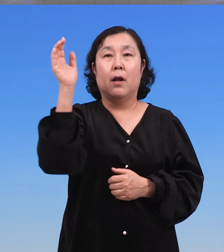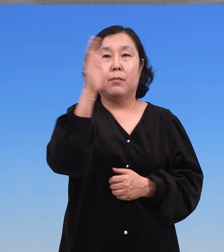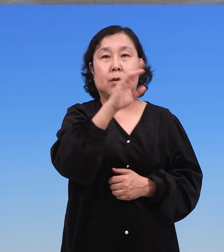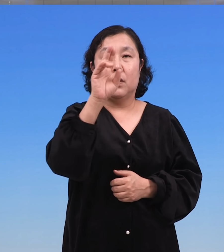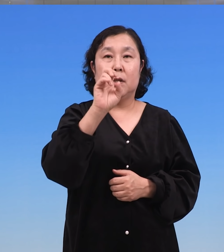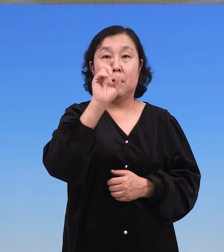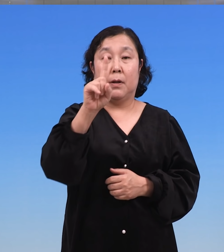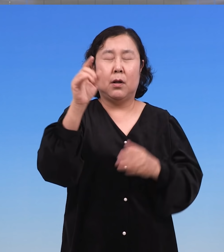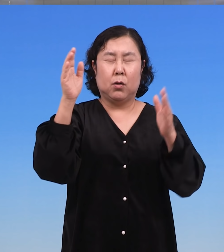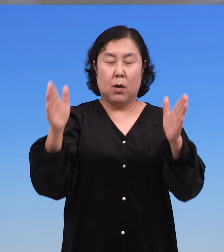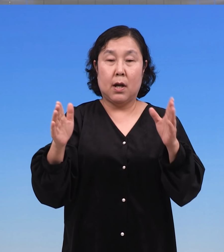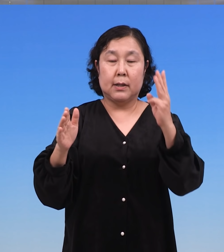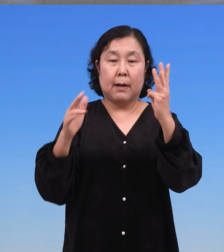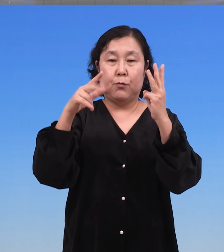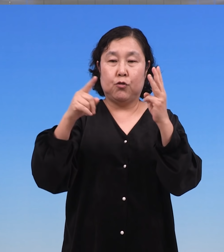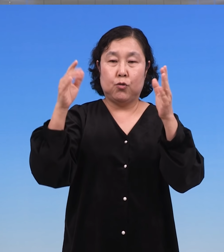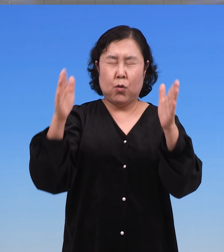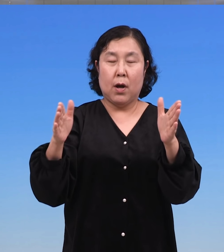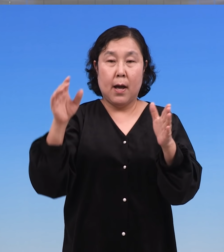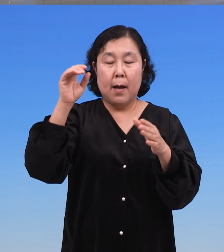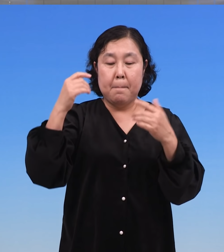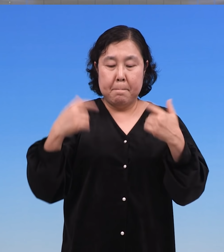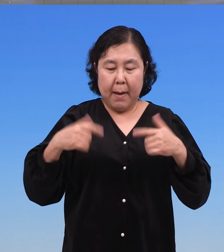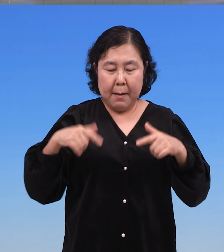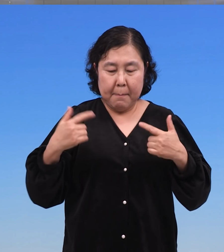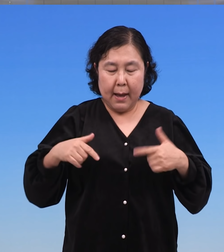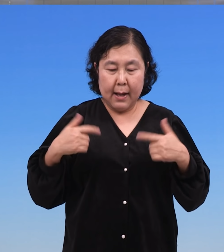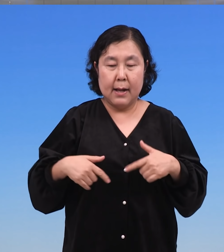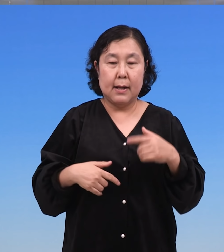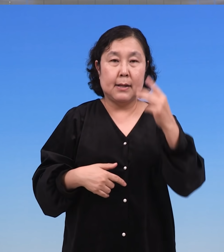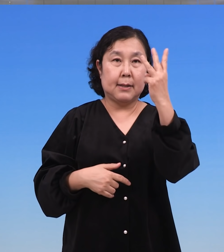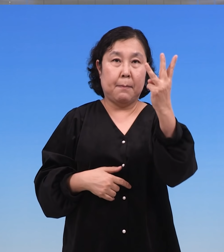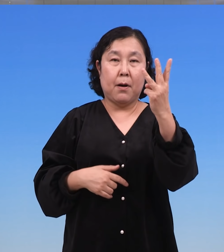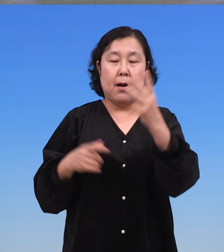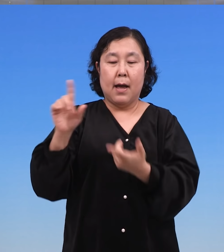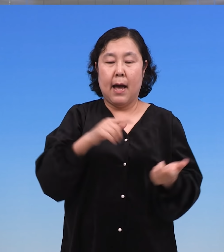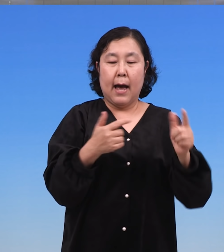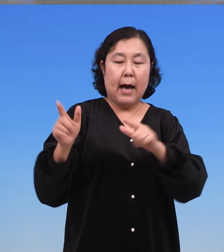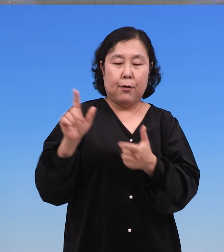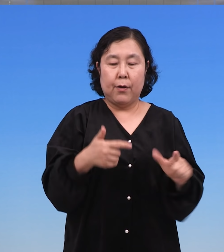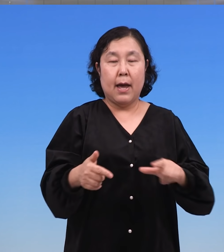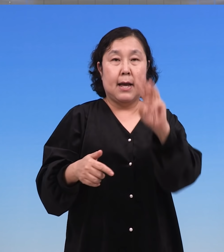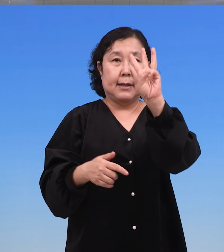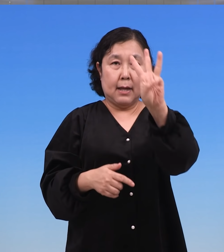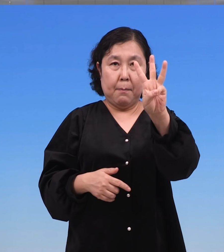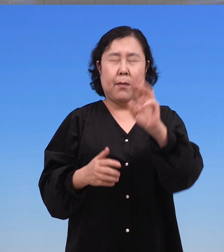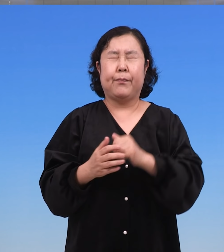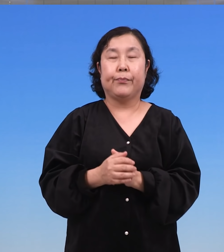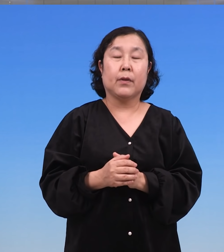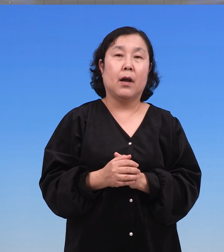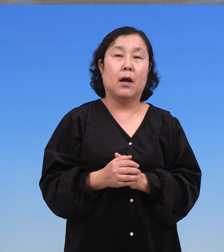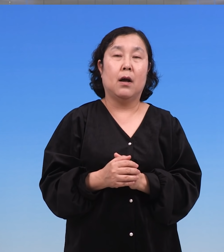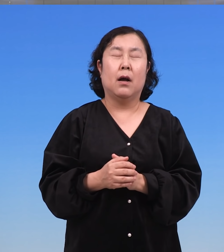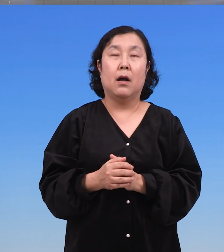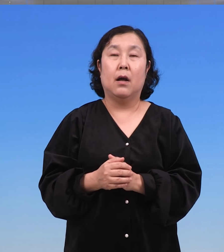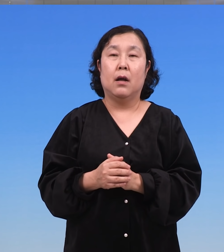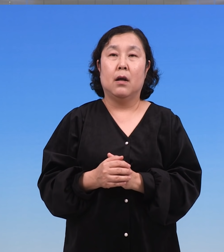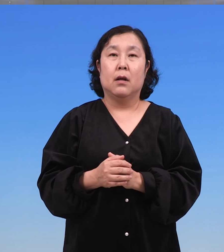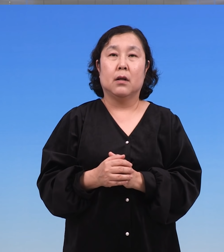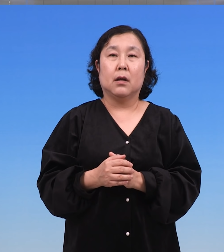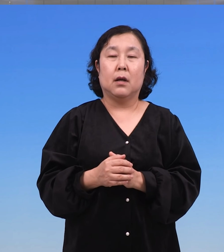이제 내일부터 21일 동안 3주 동안에 매일 3차례에 걸쳐서 이제 같은 내용을 3번에